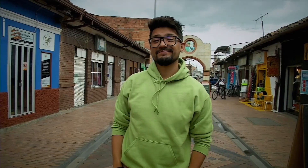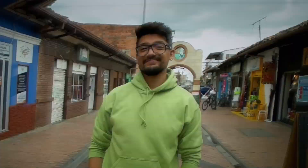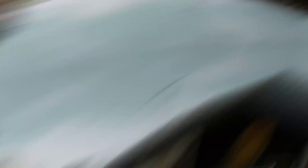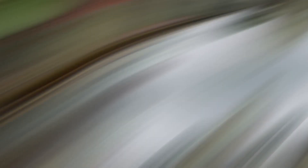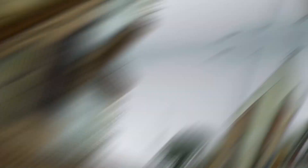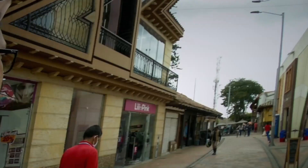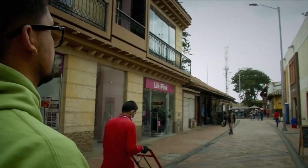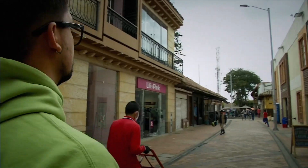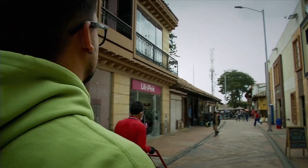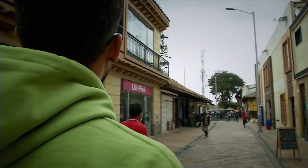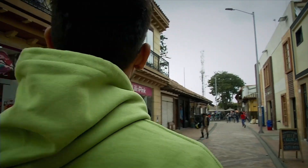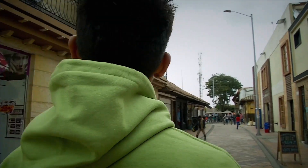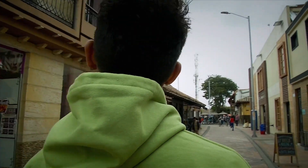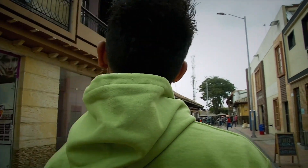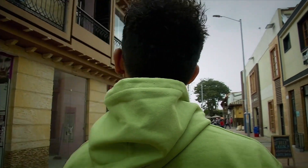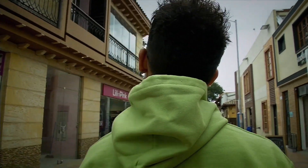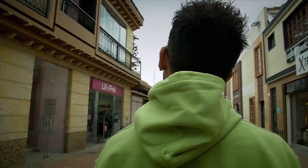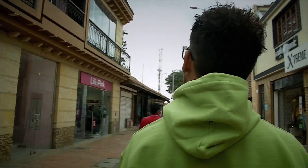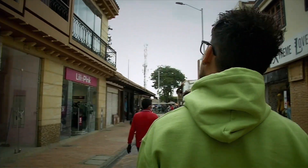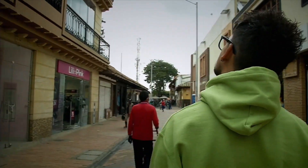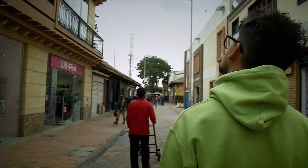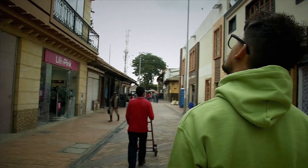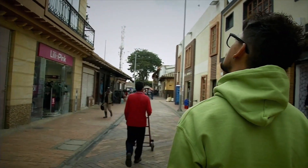por la audiencia.